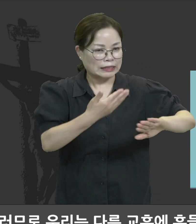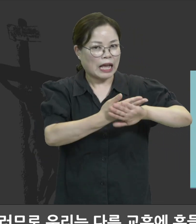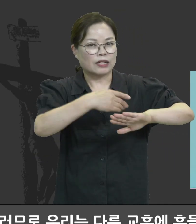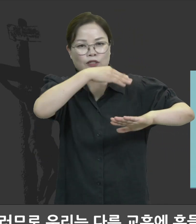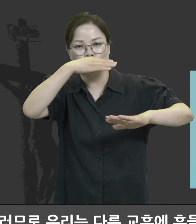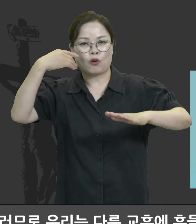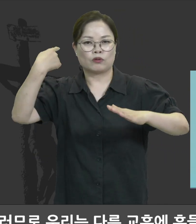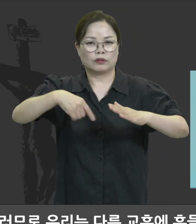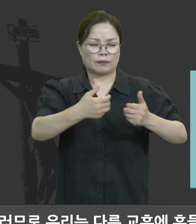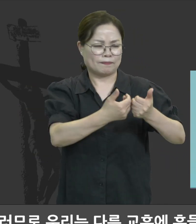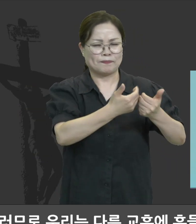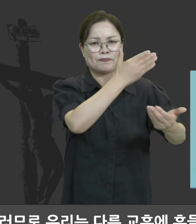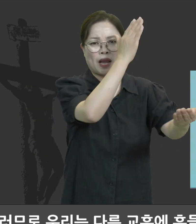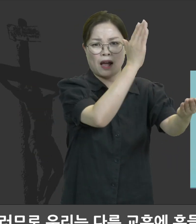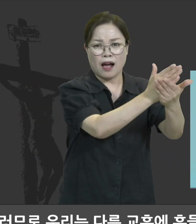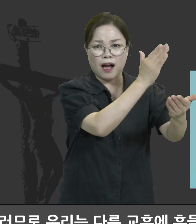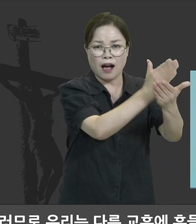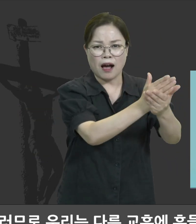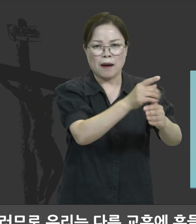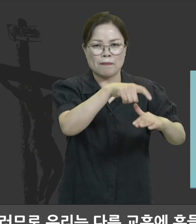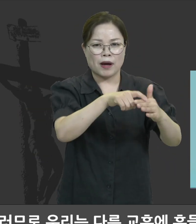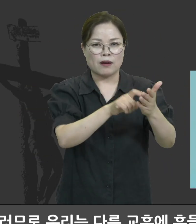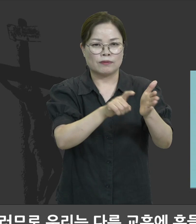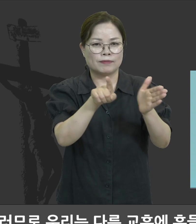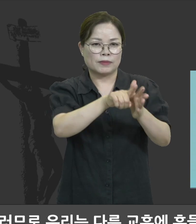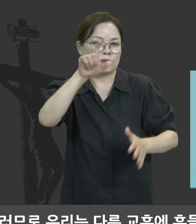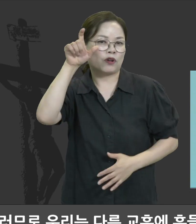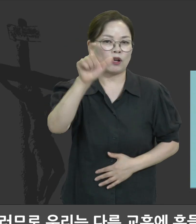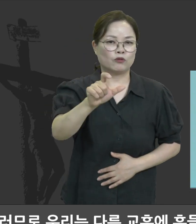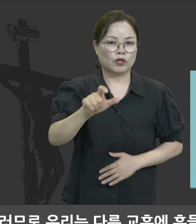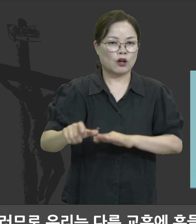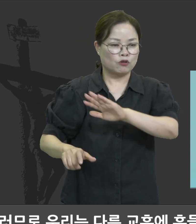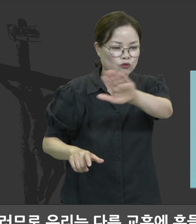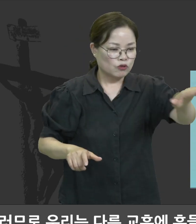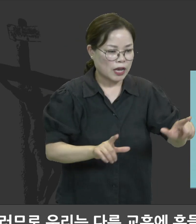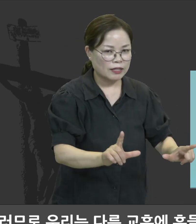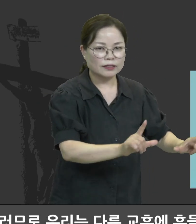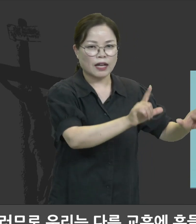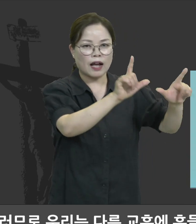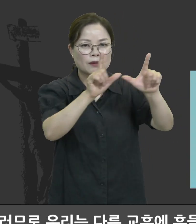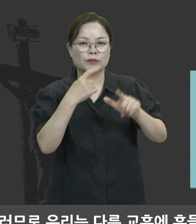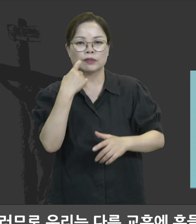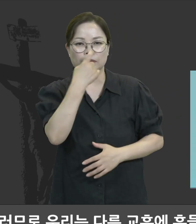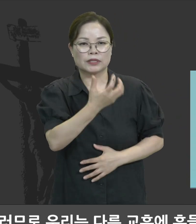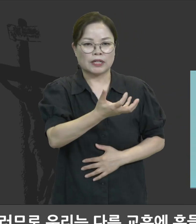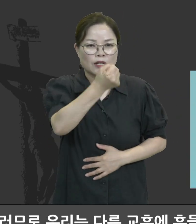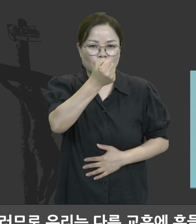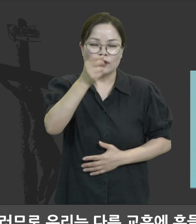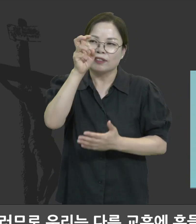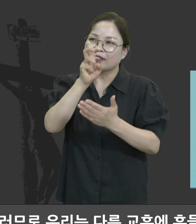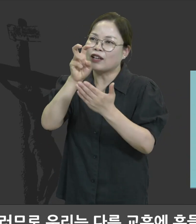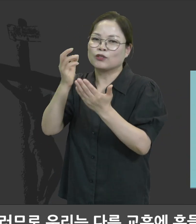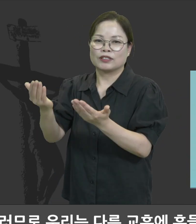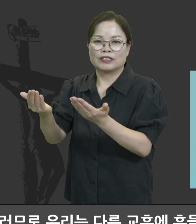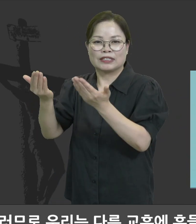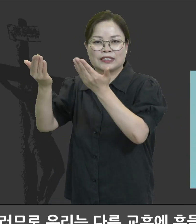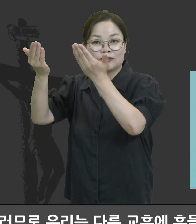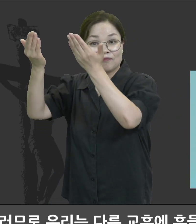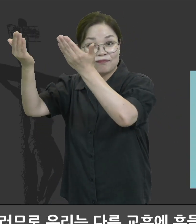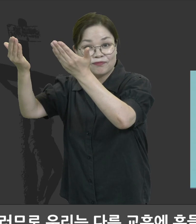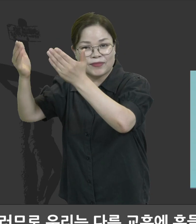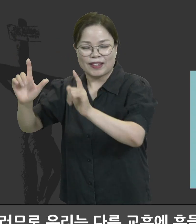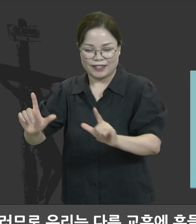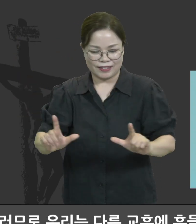흔들리지 않고 마음을 굳게 하며 우리의 삶과 입술로 찬송의 제사를 드리며 살아가야